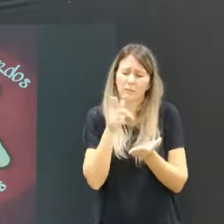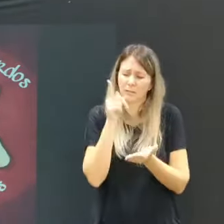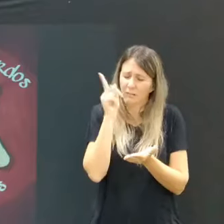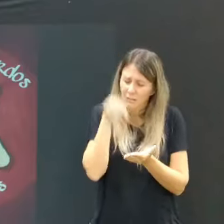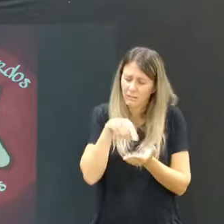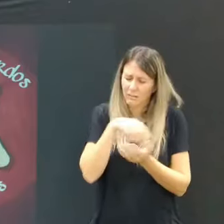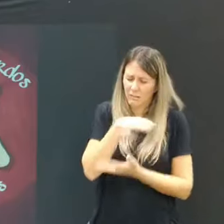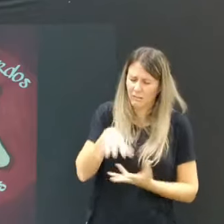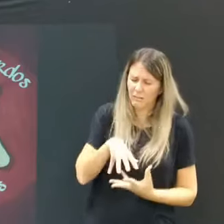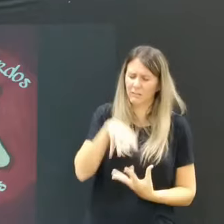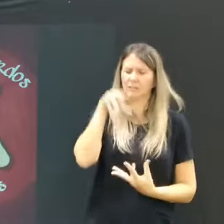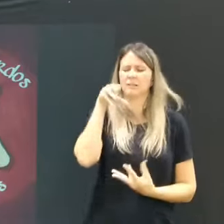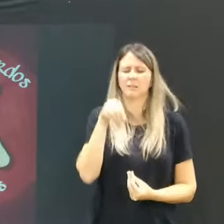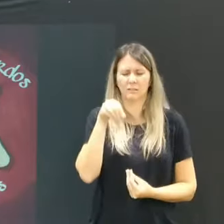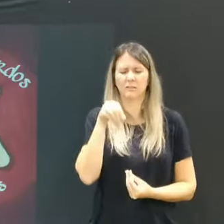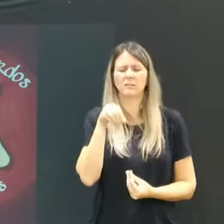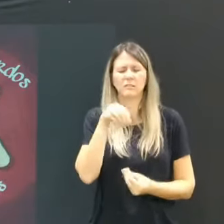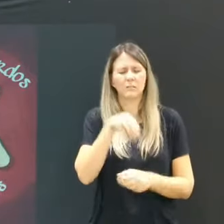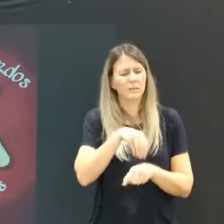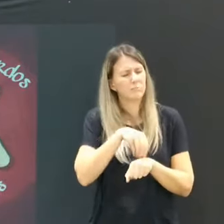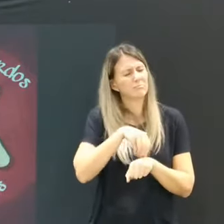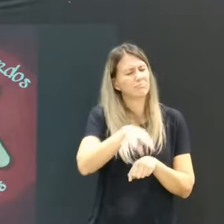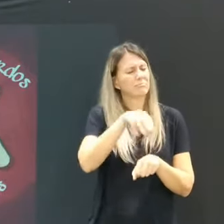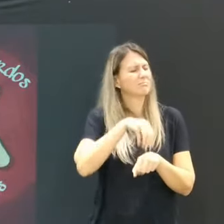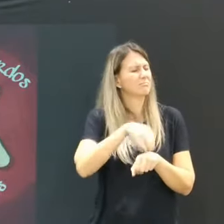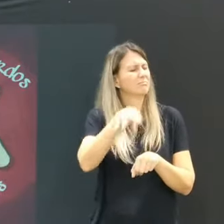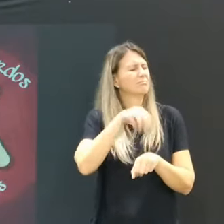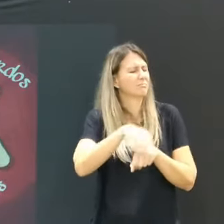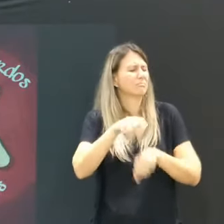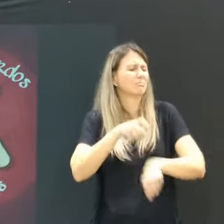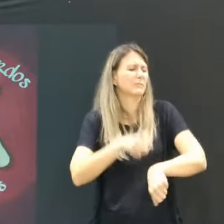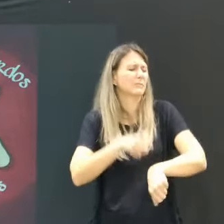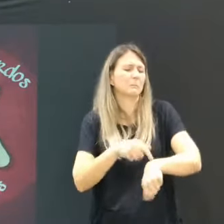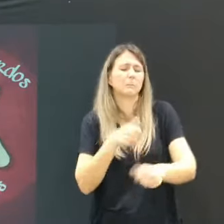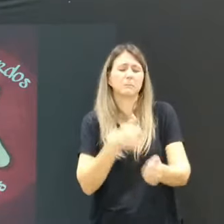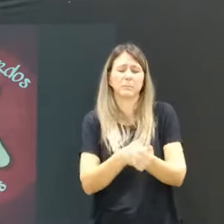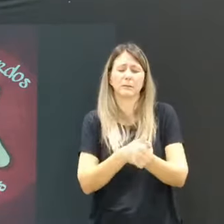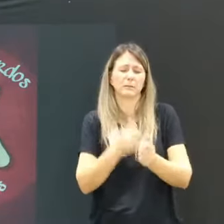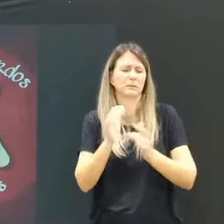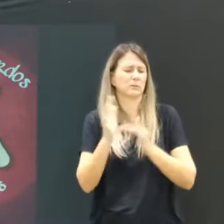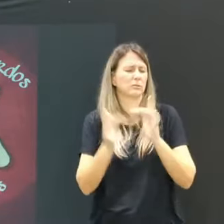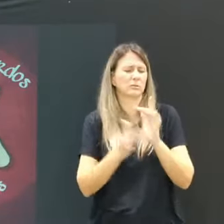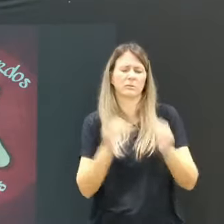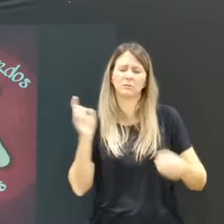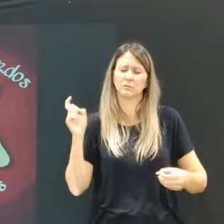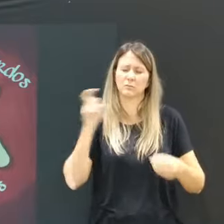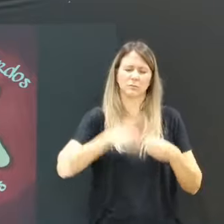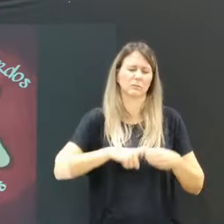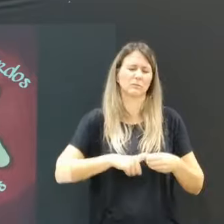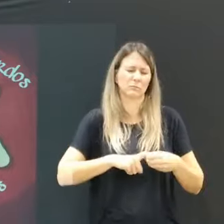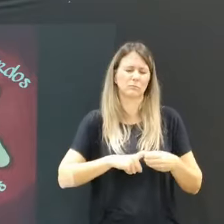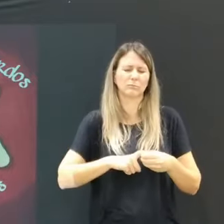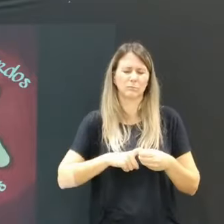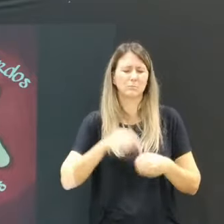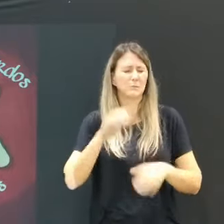palavra de Deus para nossas almas. E hoje é muito importante nós juntos, né? Porque nós sabemos que